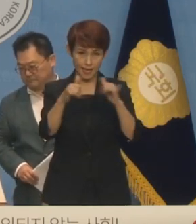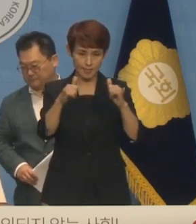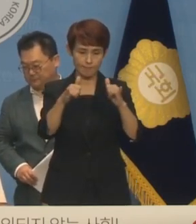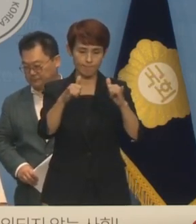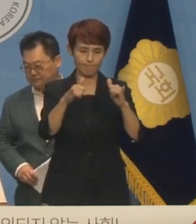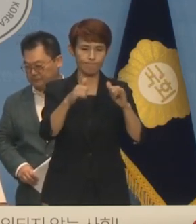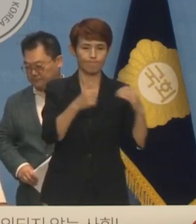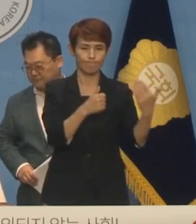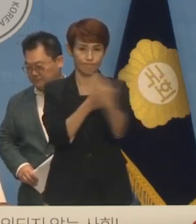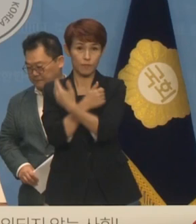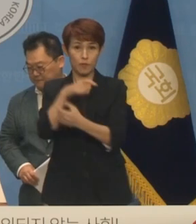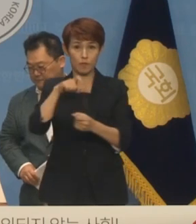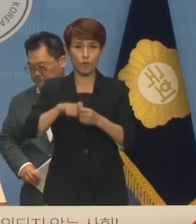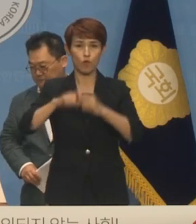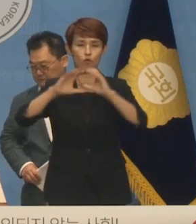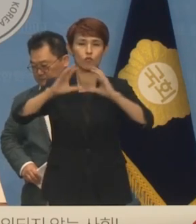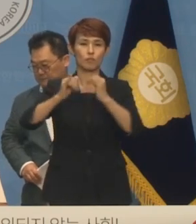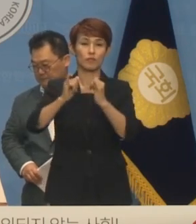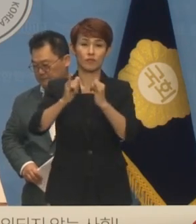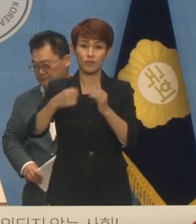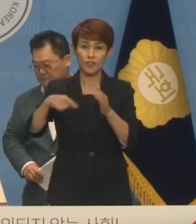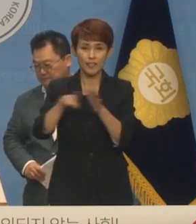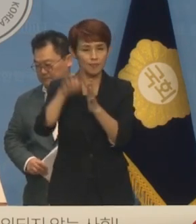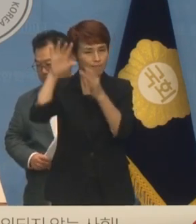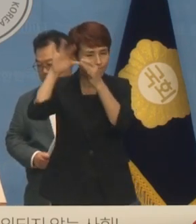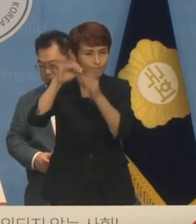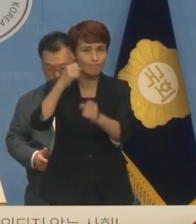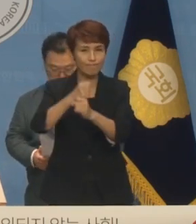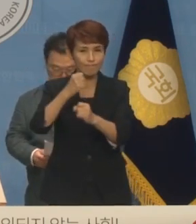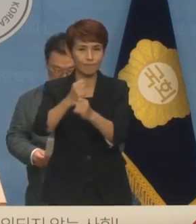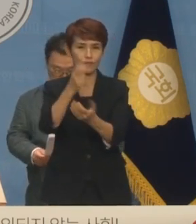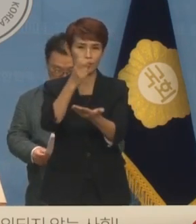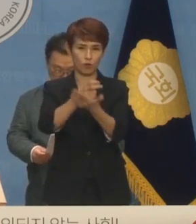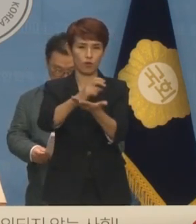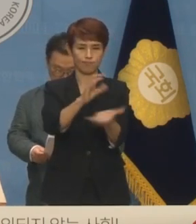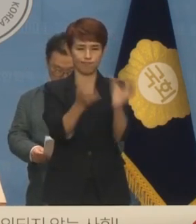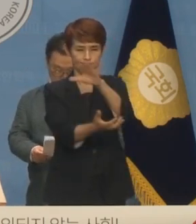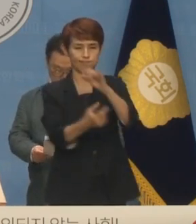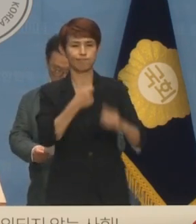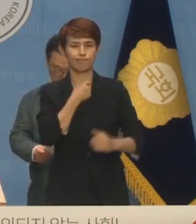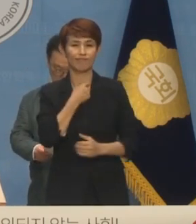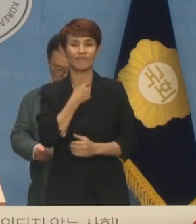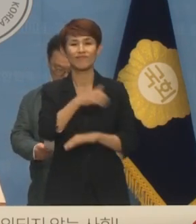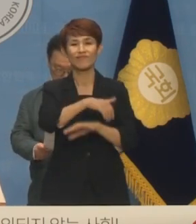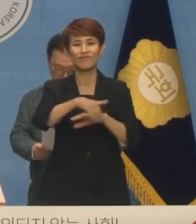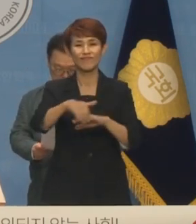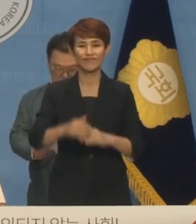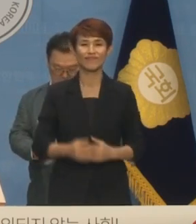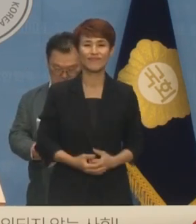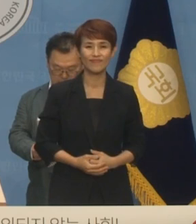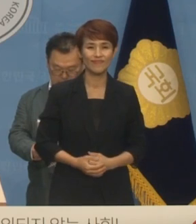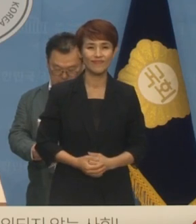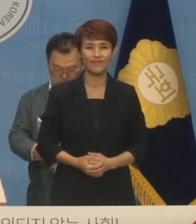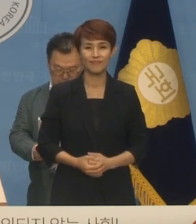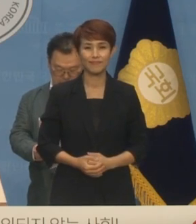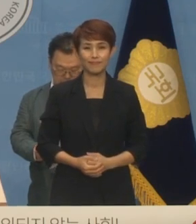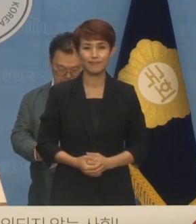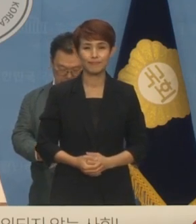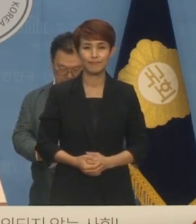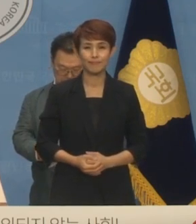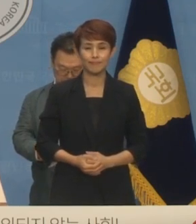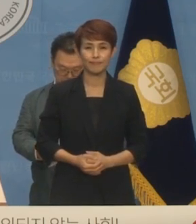위한 국민적 공감대 형성 그리고 제도적 전환을 추진해 나갈 계획입니다.